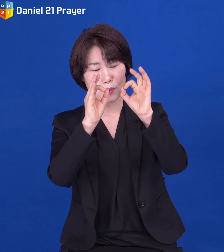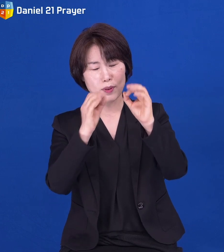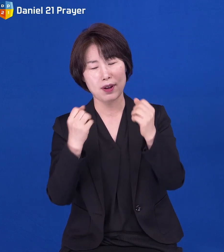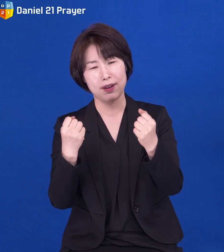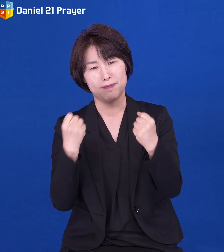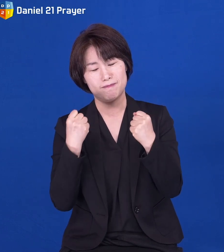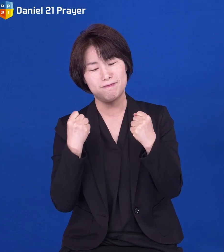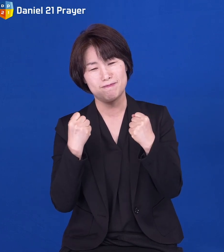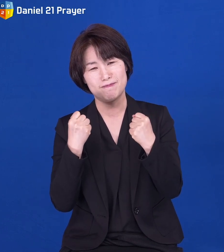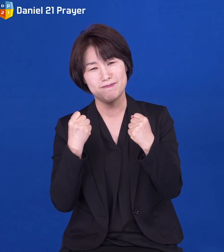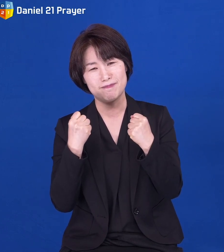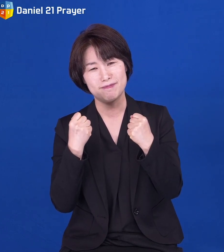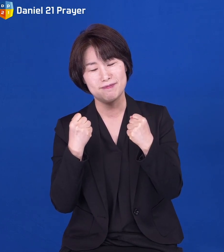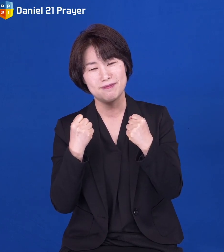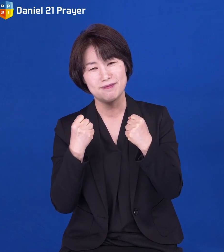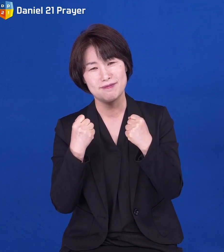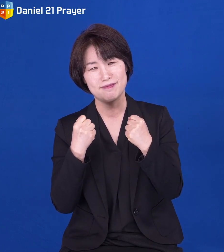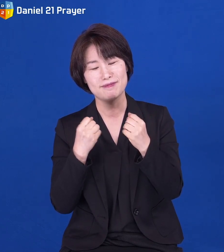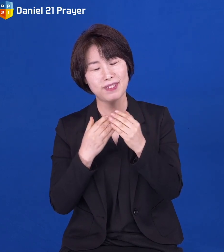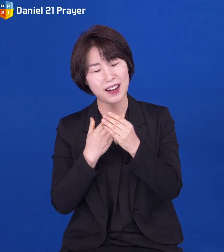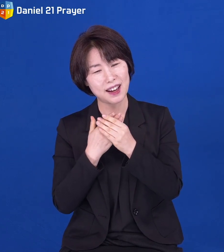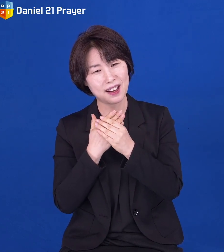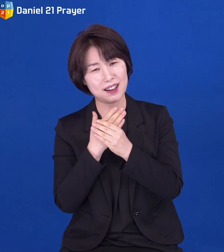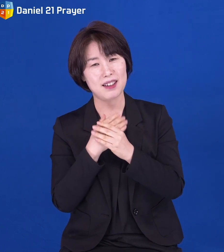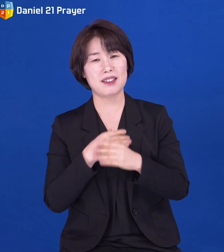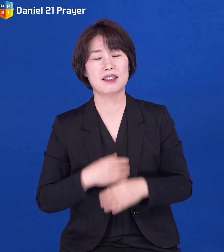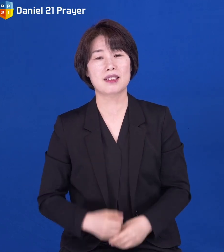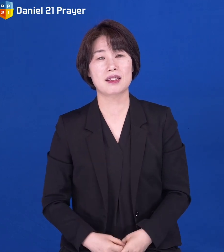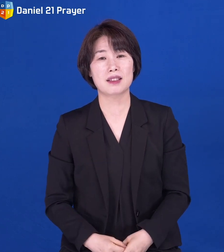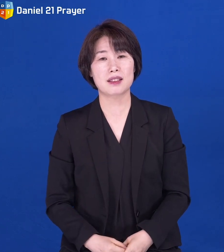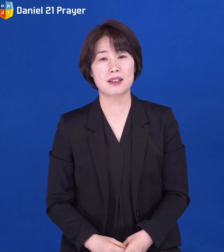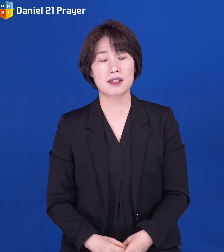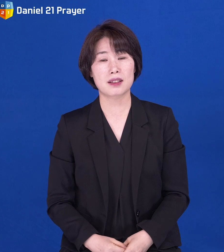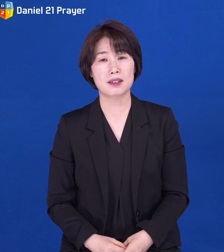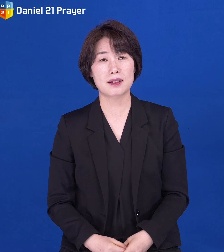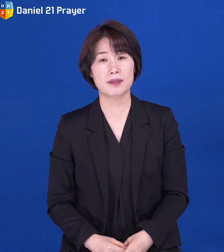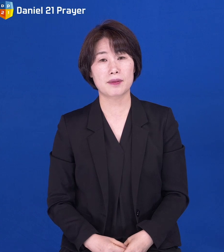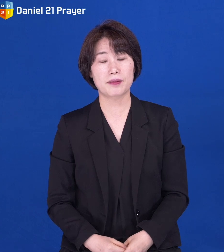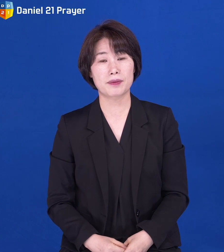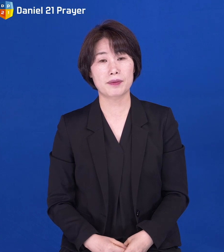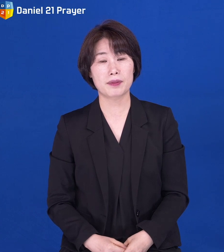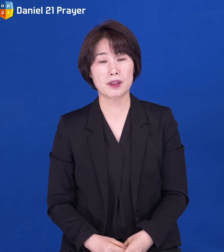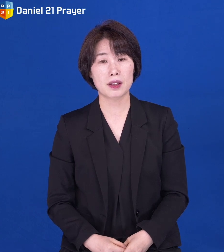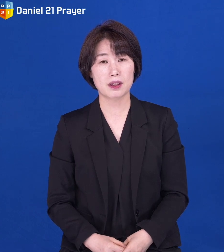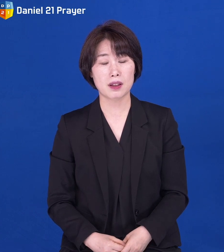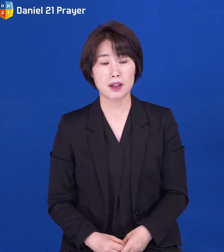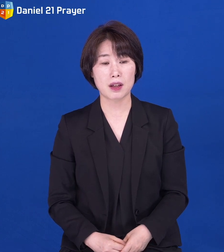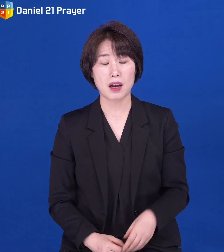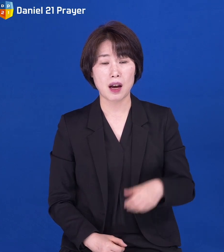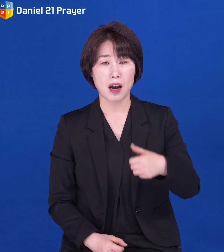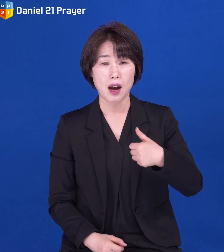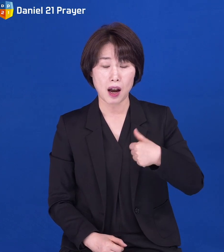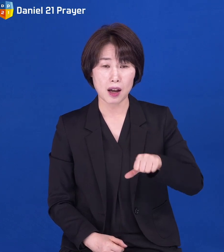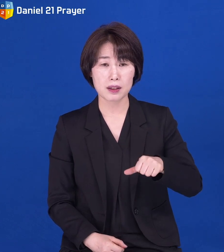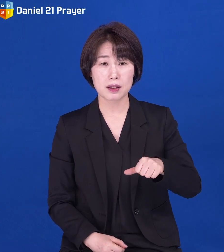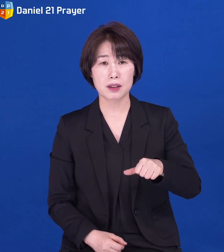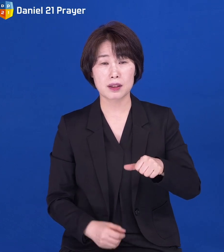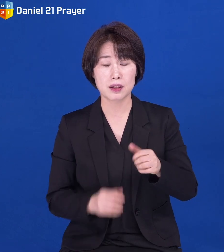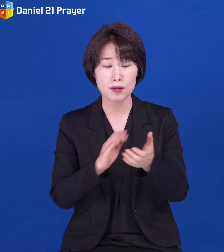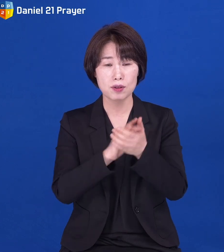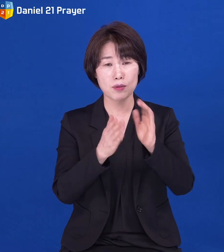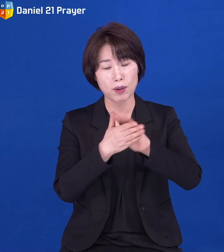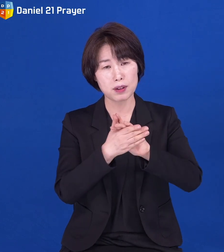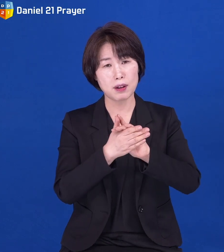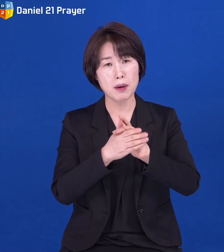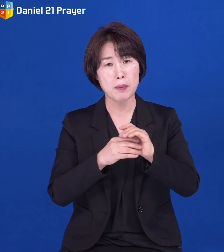받고 항상 힘들다가 막 지치다가도, 그날도 막 유치원에 막 때를 써가지고 재롱잔치도 못하고 막 그 애를 데리고